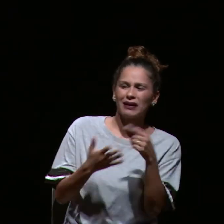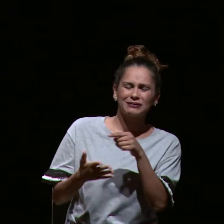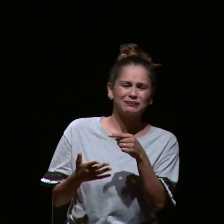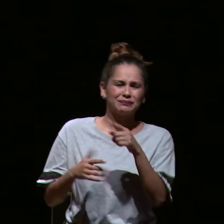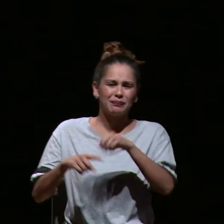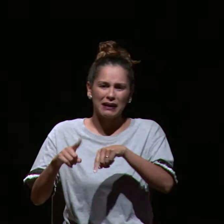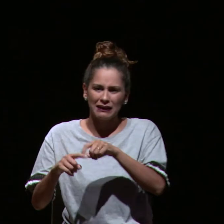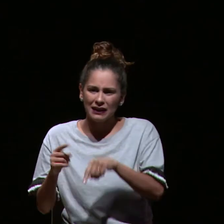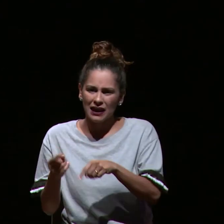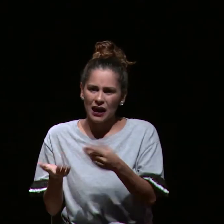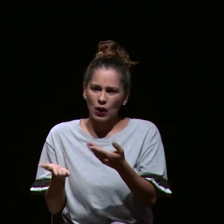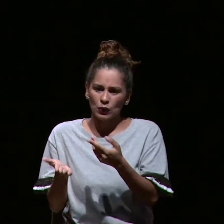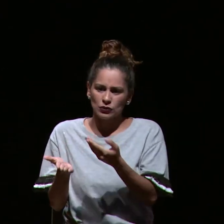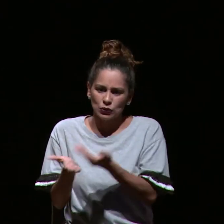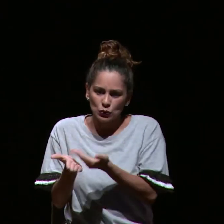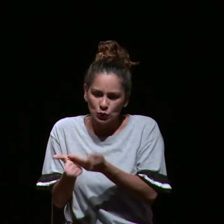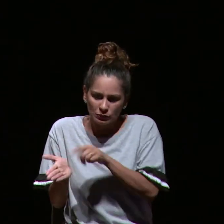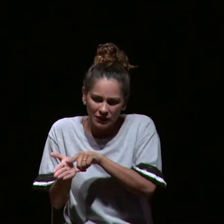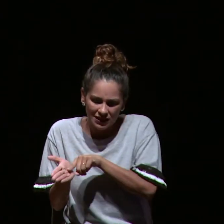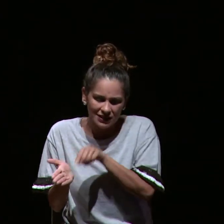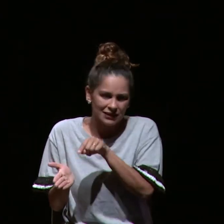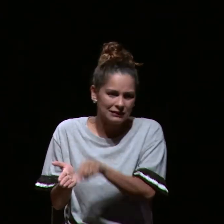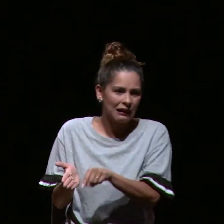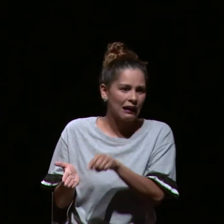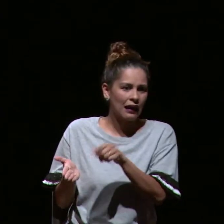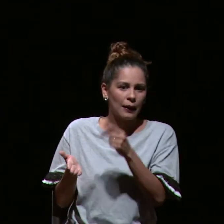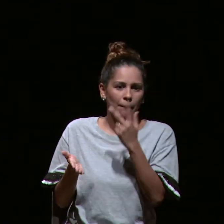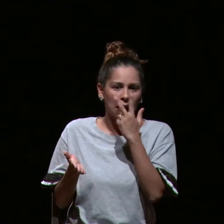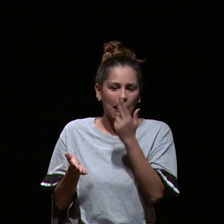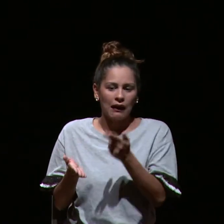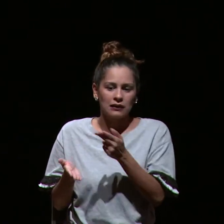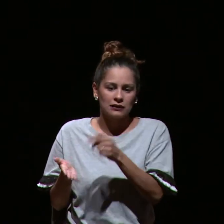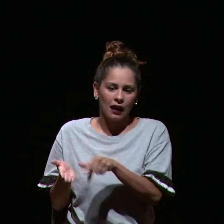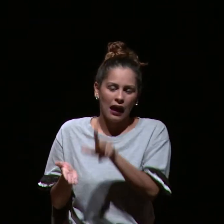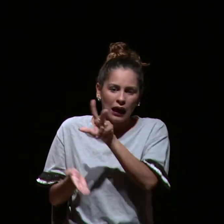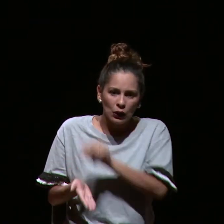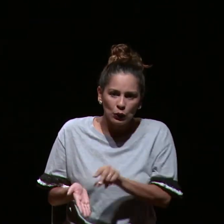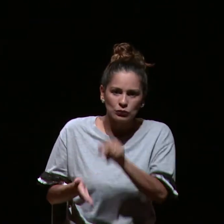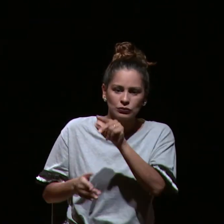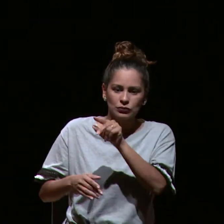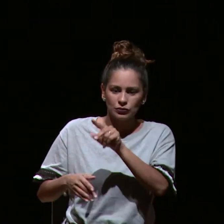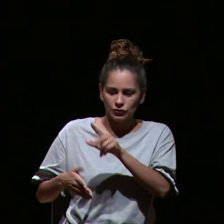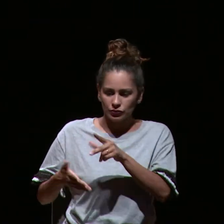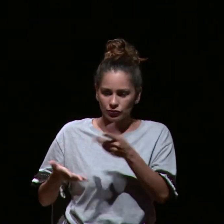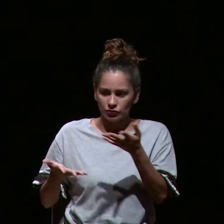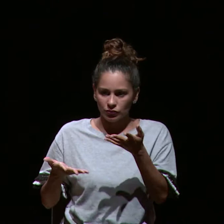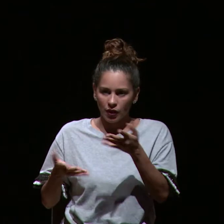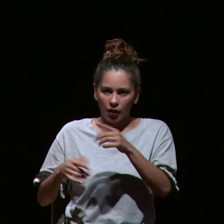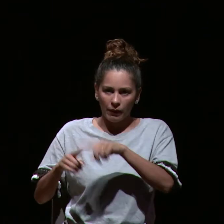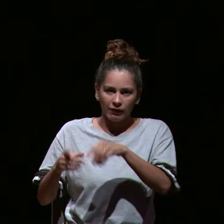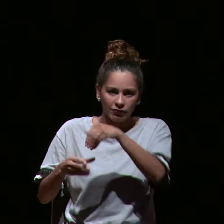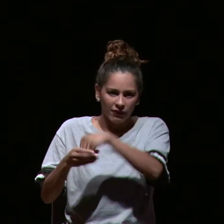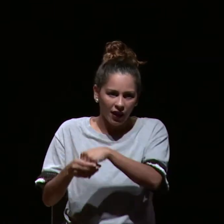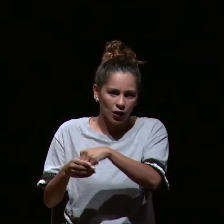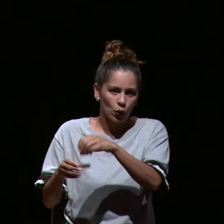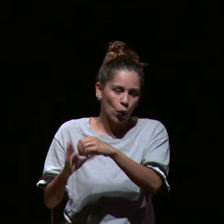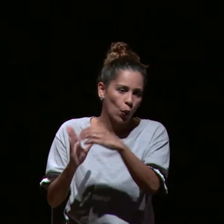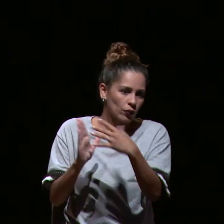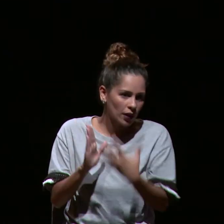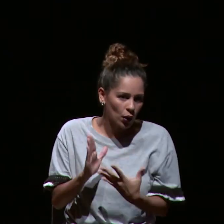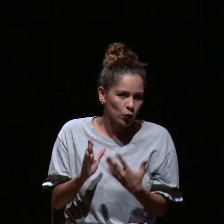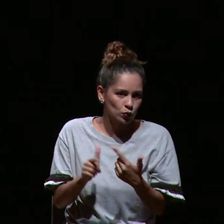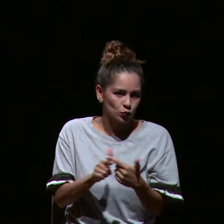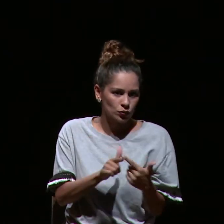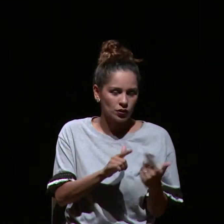alimentar de referências a essas práticas cotidianas preocupadas com a valorização e o reconhecimento das heranças afro-brasileiras, inclusive nas